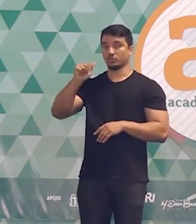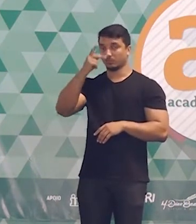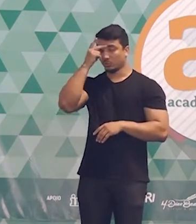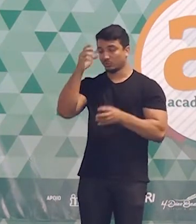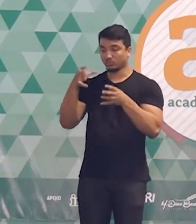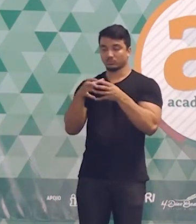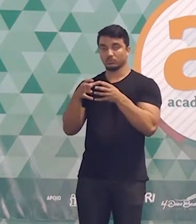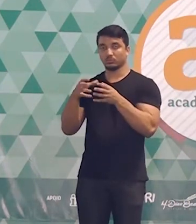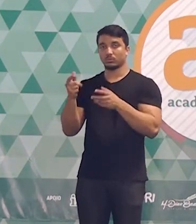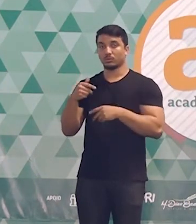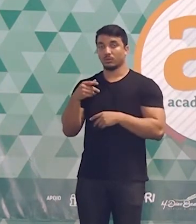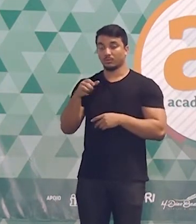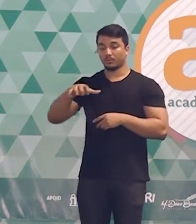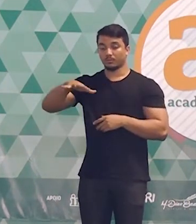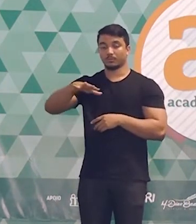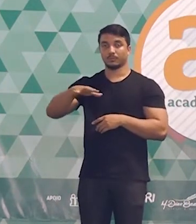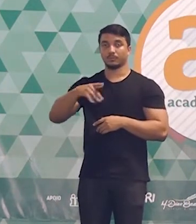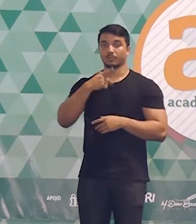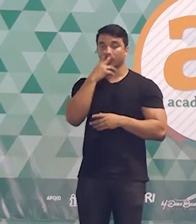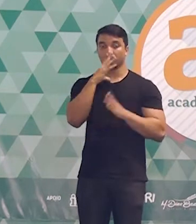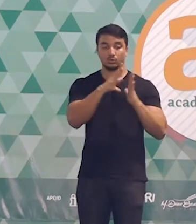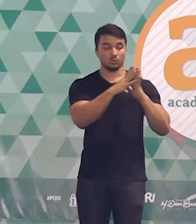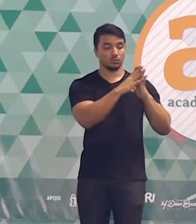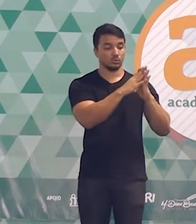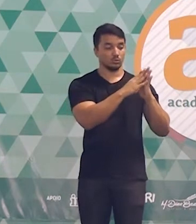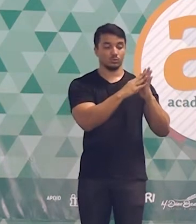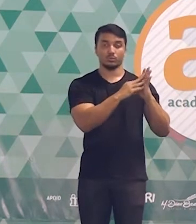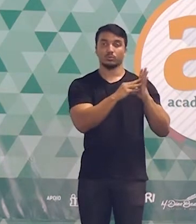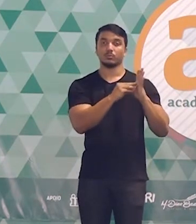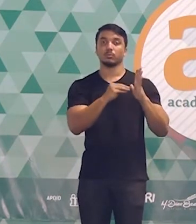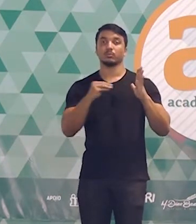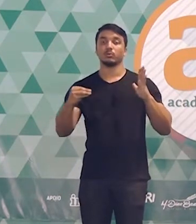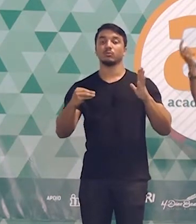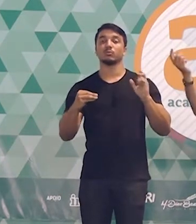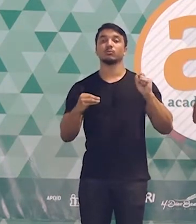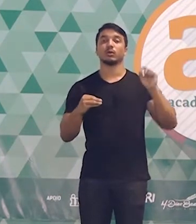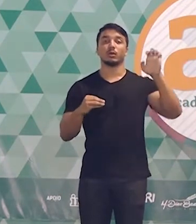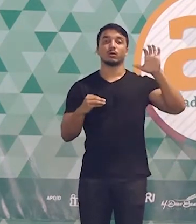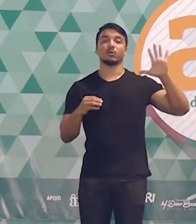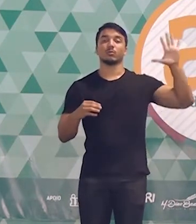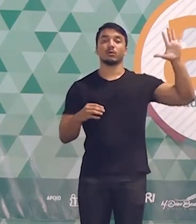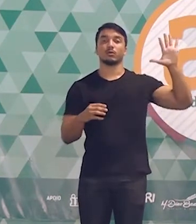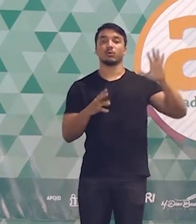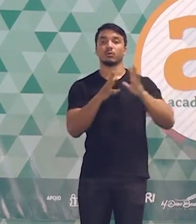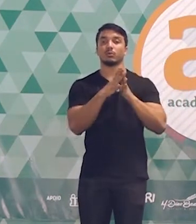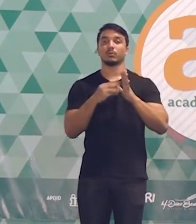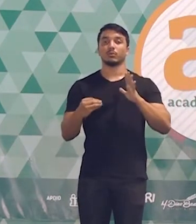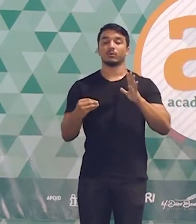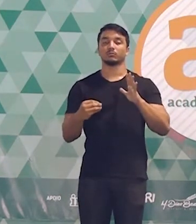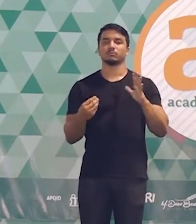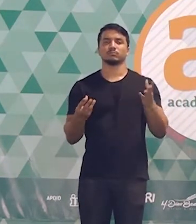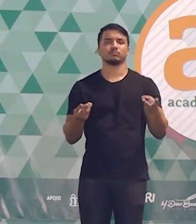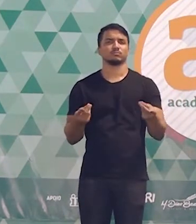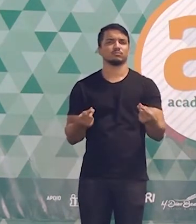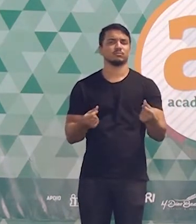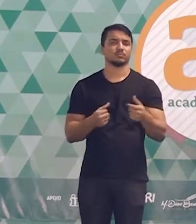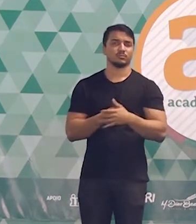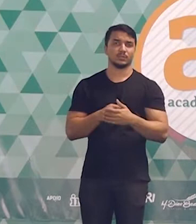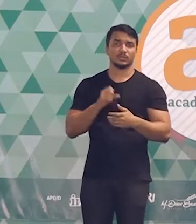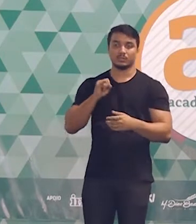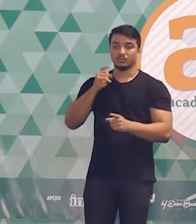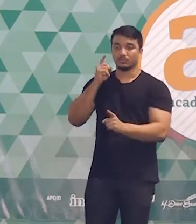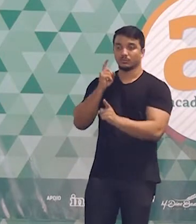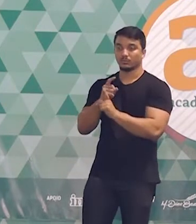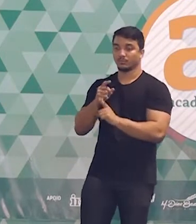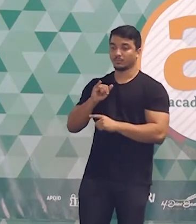modernistas, entendeu? Imitavam aqui a arte europeia. Meu amigo, se tem uma palavra que se você encontrar